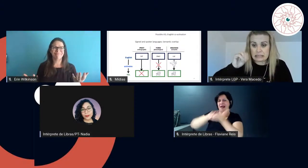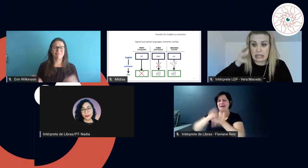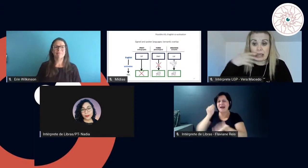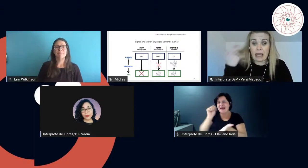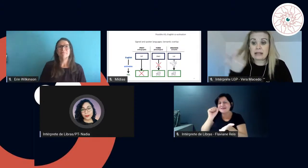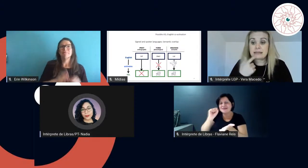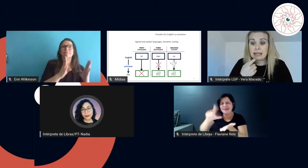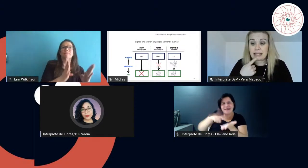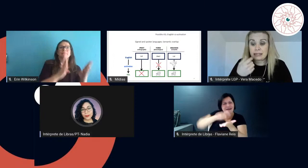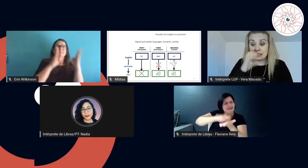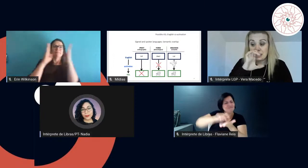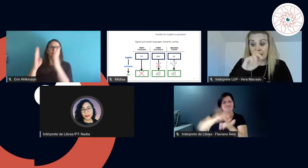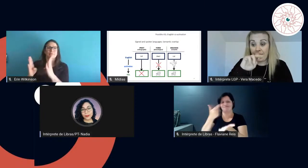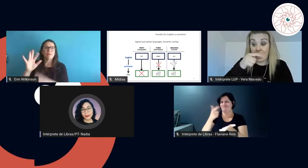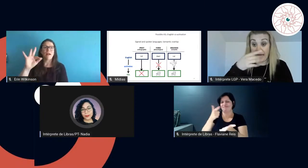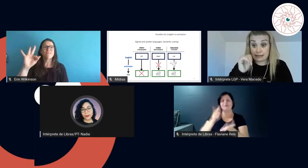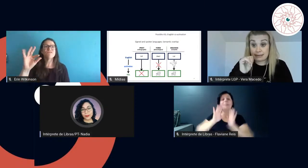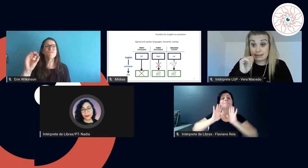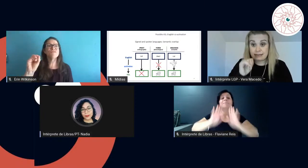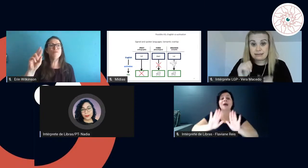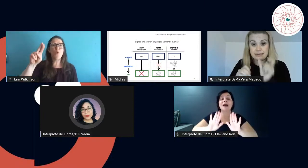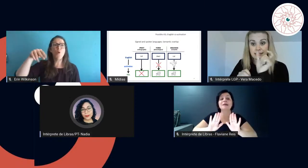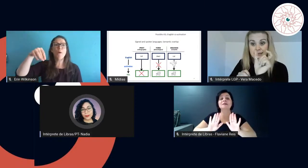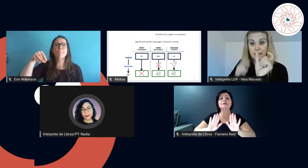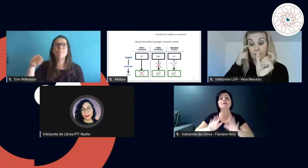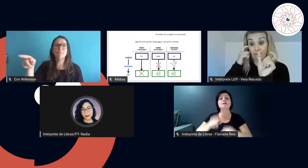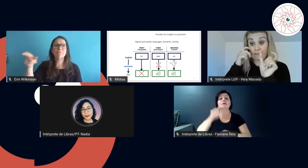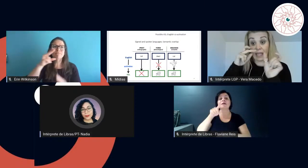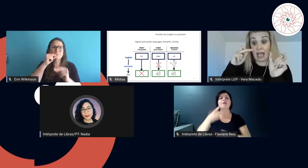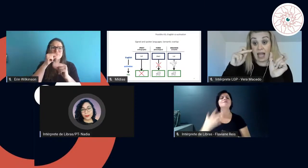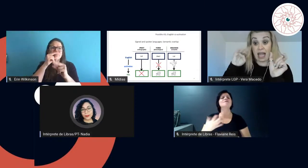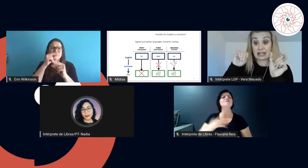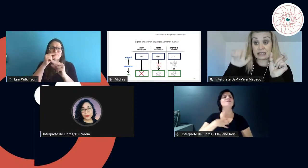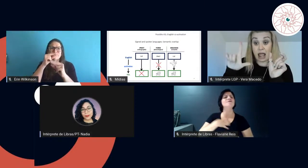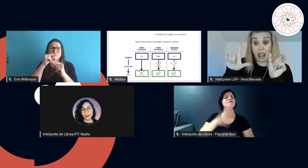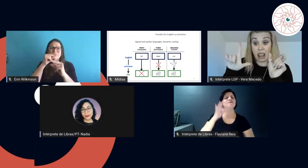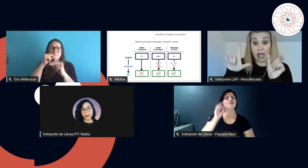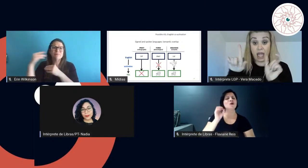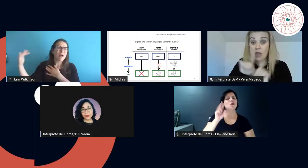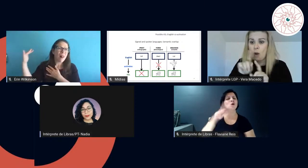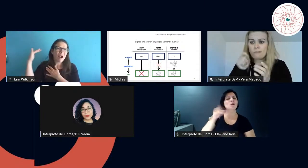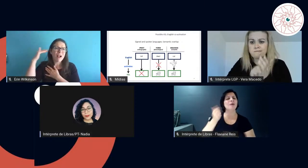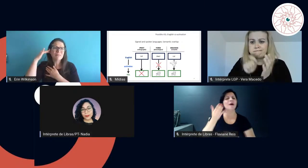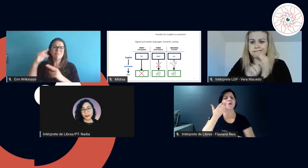cats. A língua de sinais americana, ela é uma língua